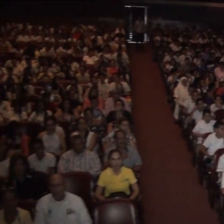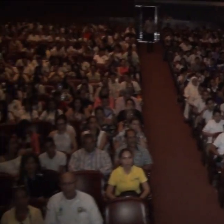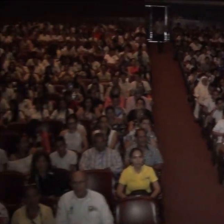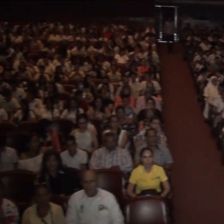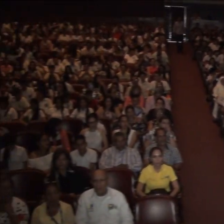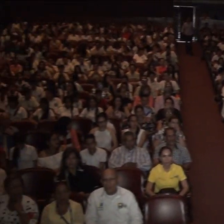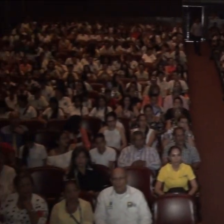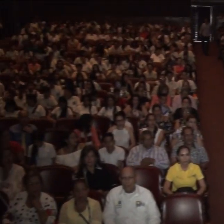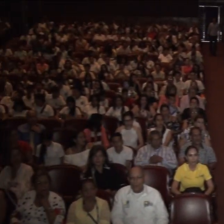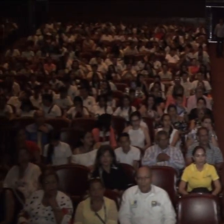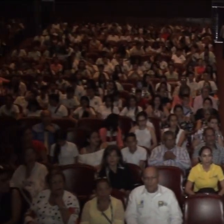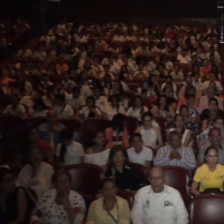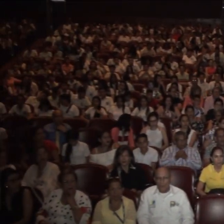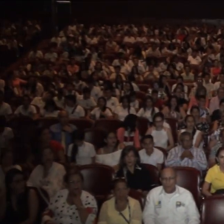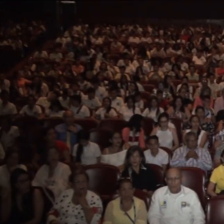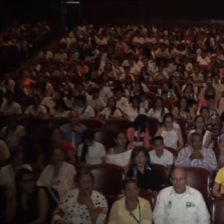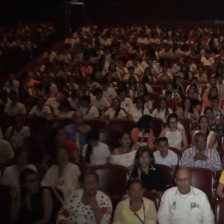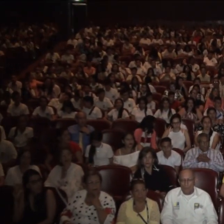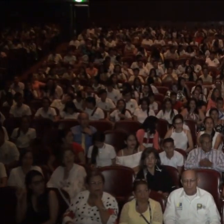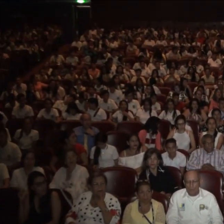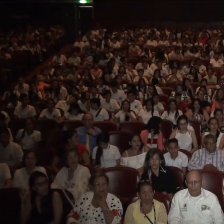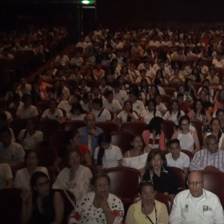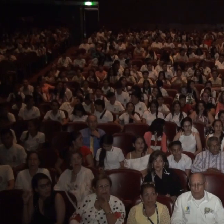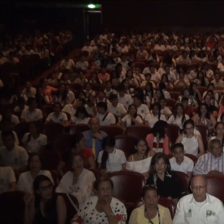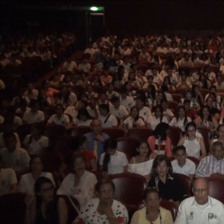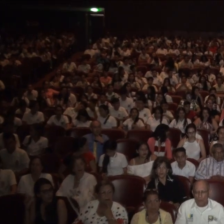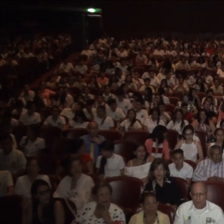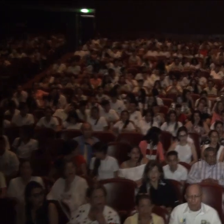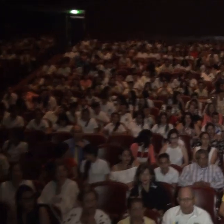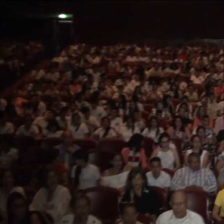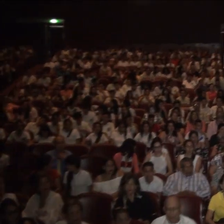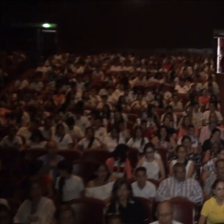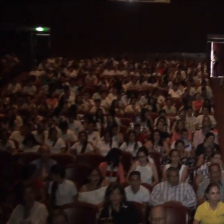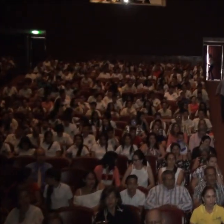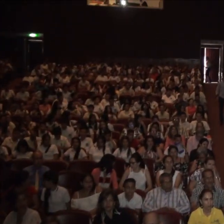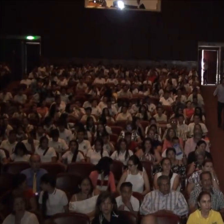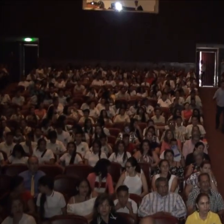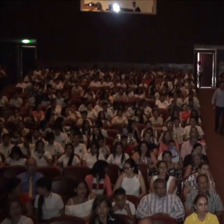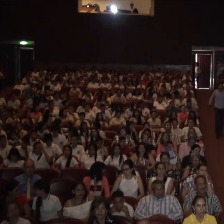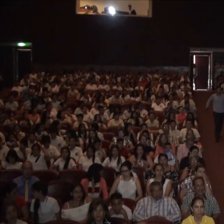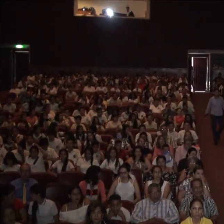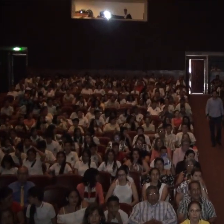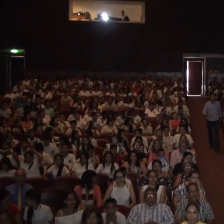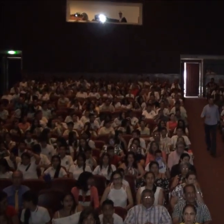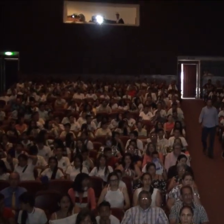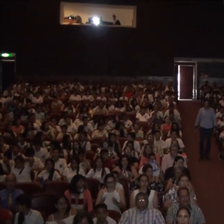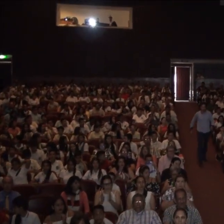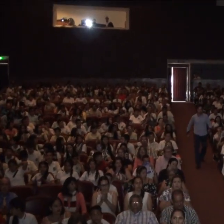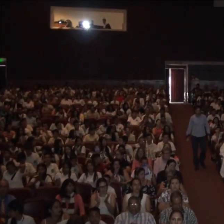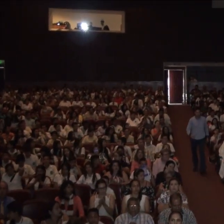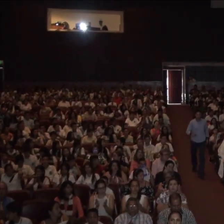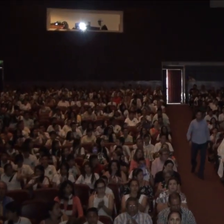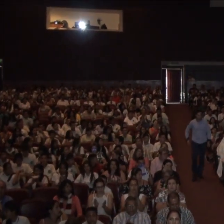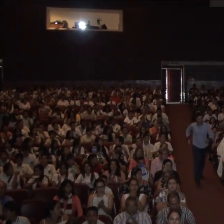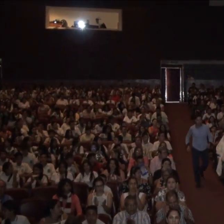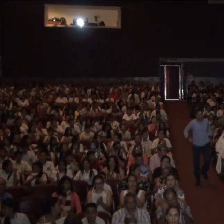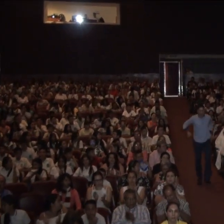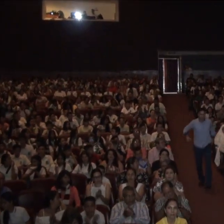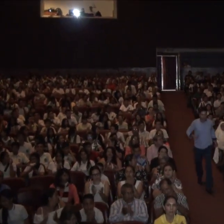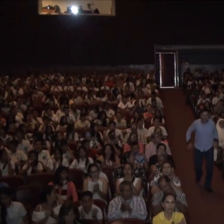al profesor Esteban Pérez del Instituto Técnico Guaymaral. Un aplauso.